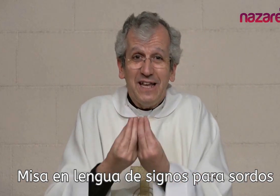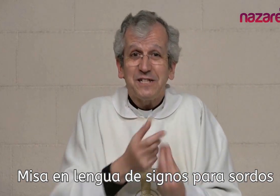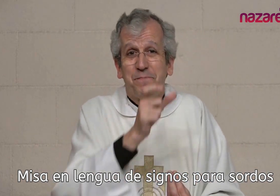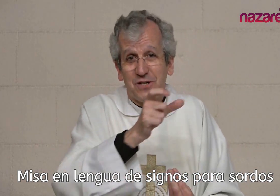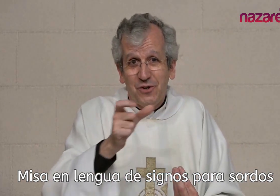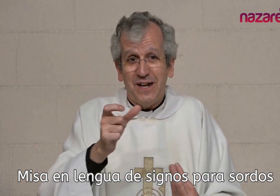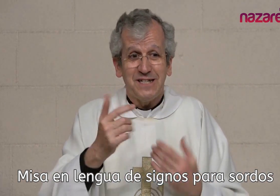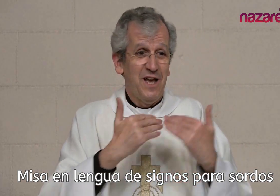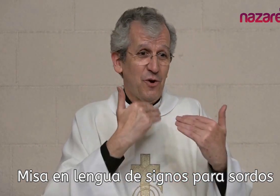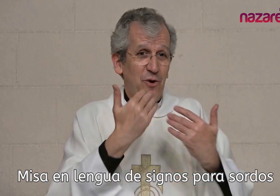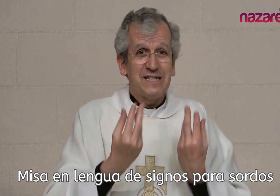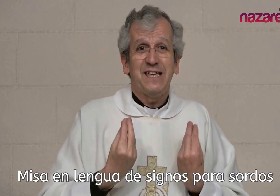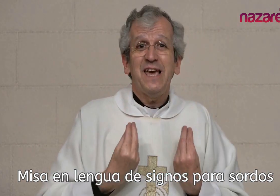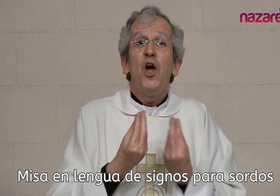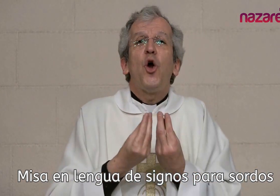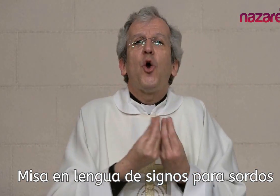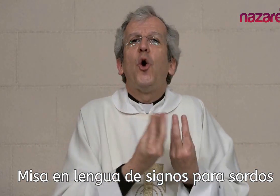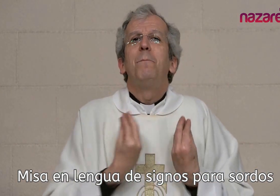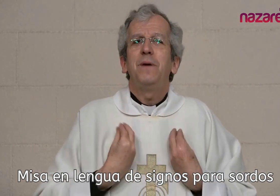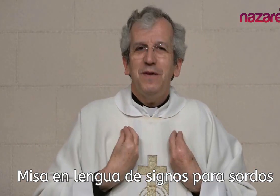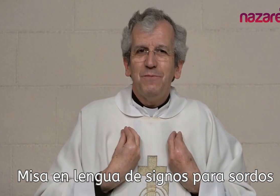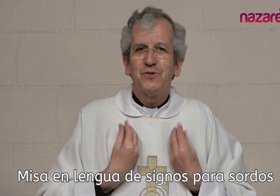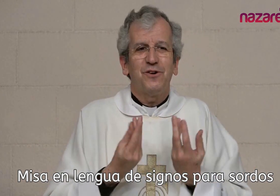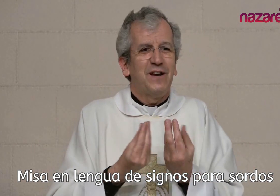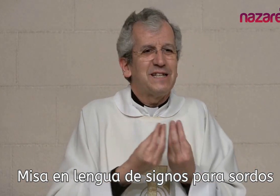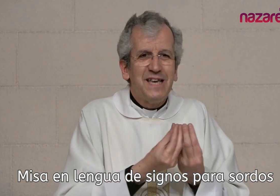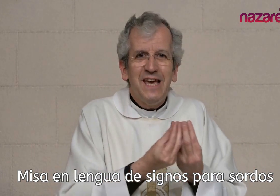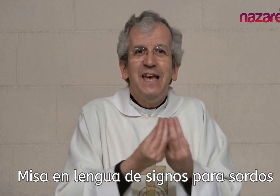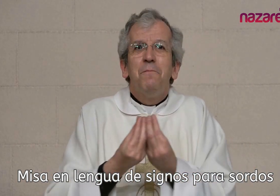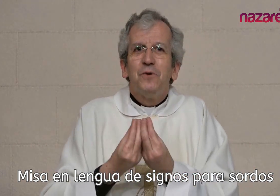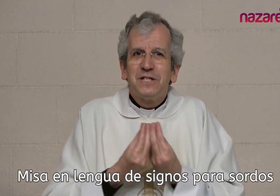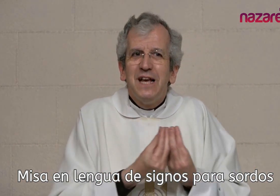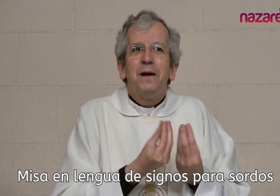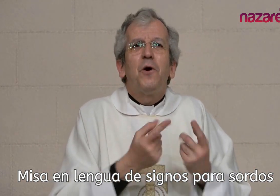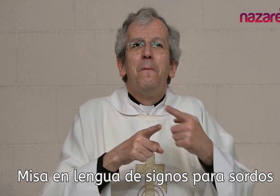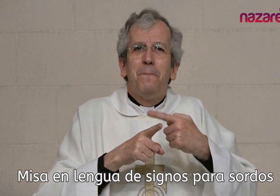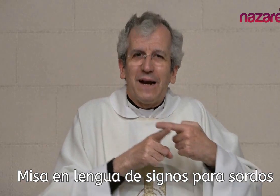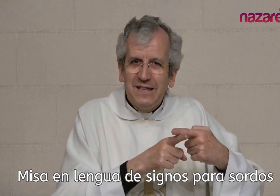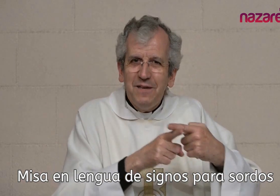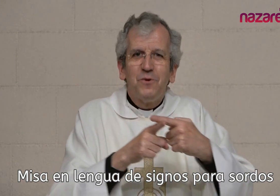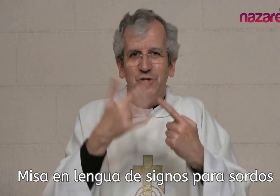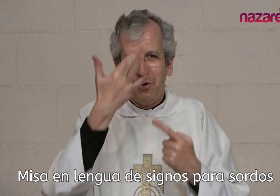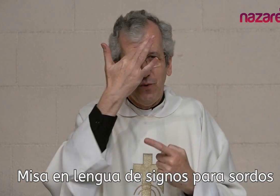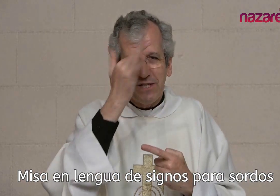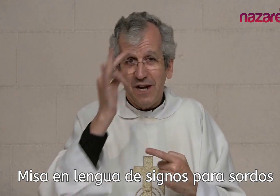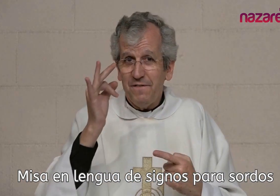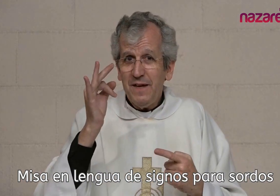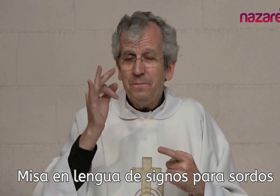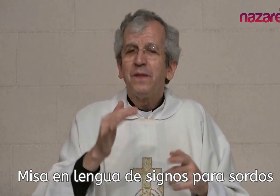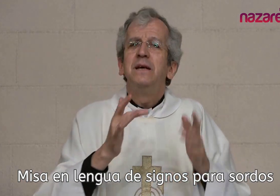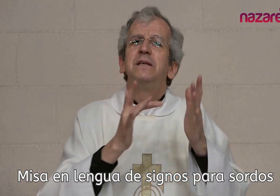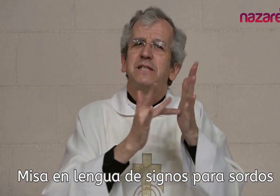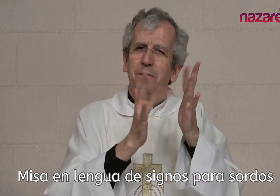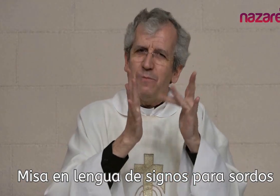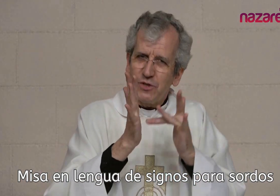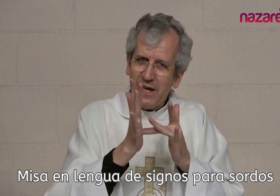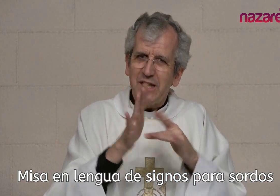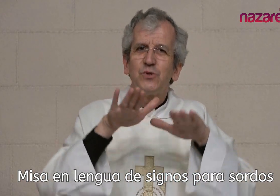aquellas personas con las que convivimos y con las que compartimos nuestra fe, sabemos que